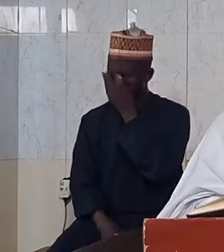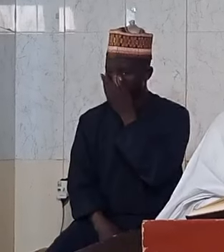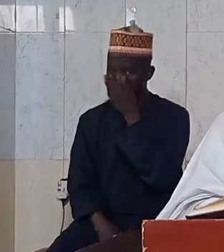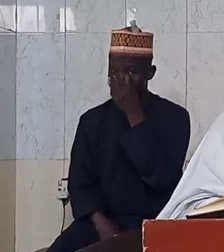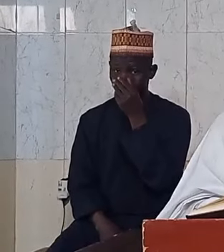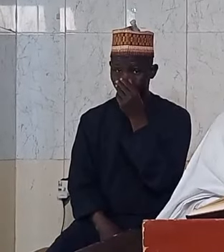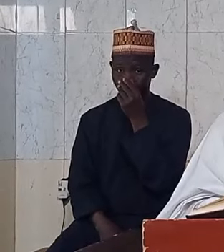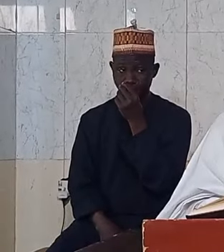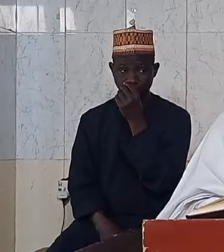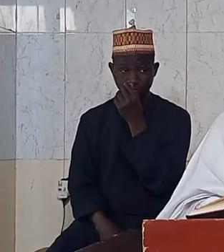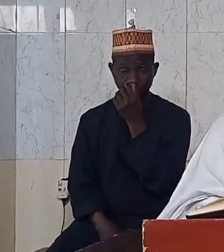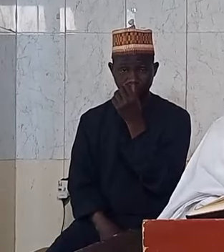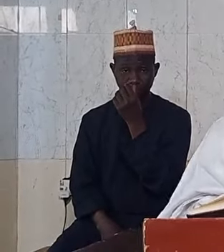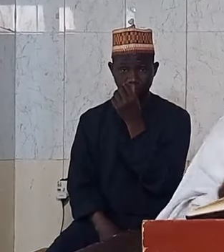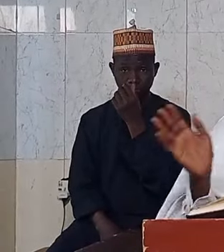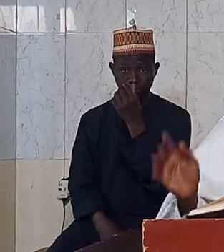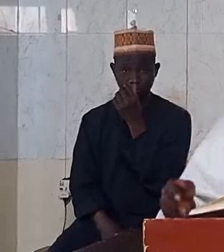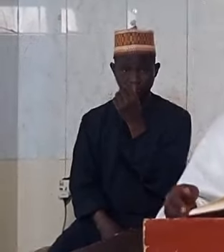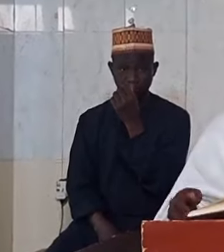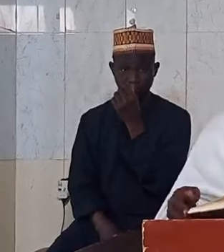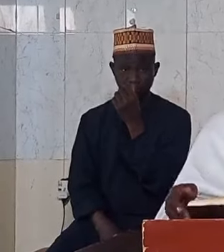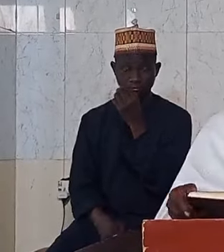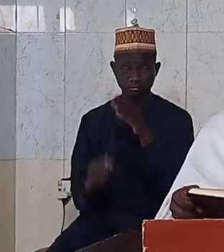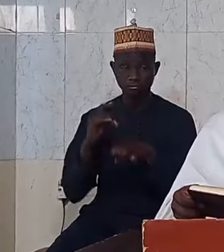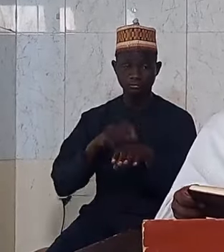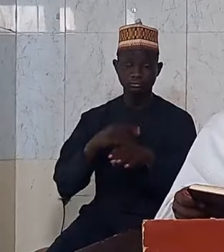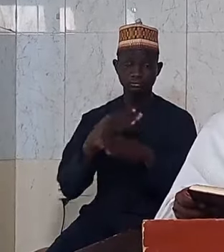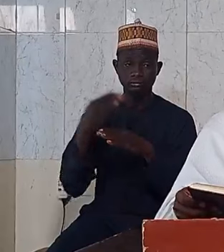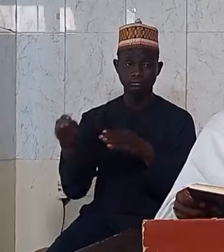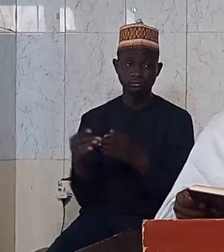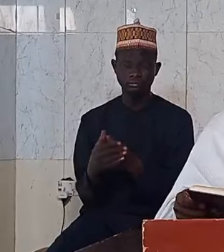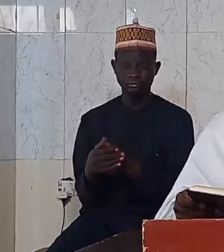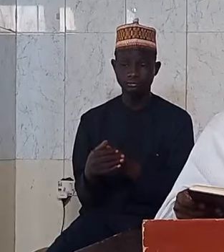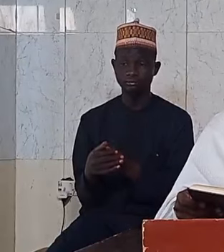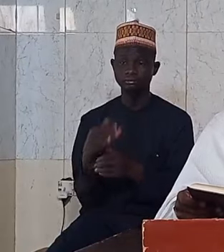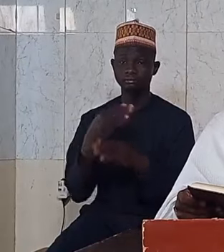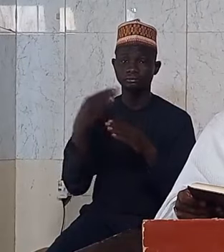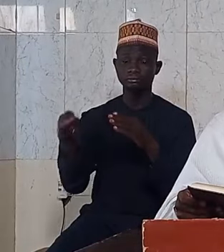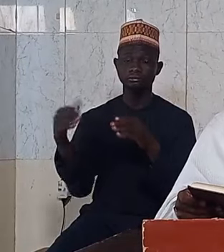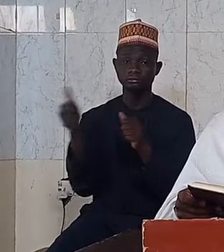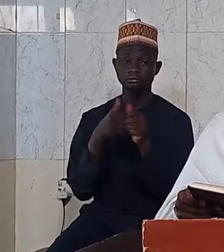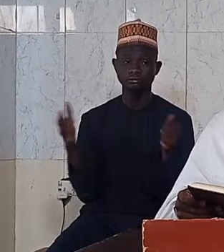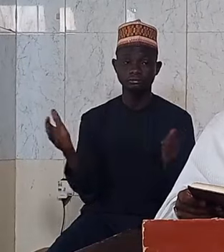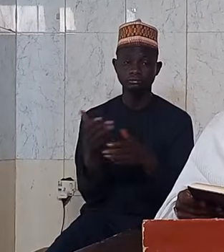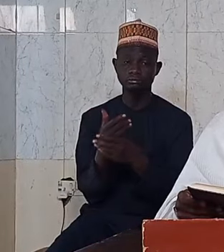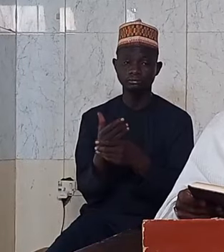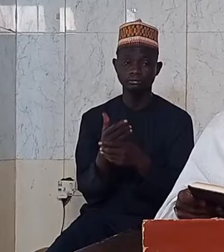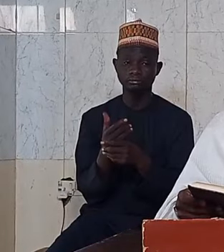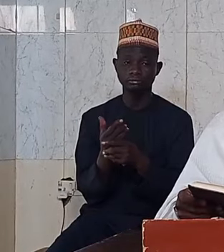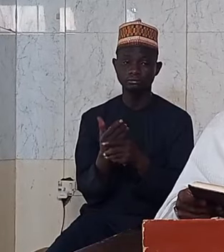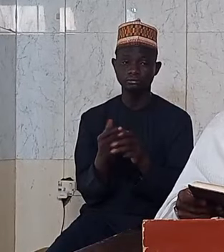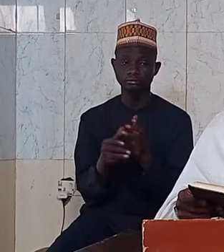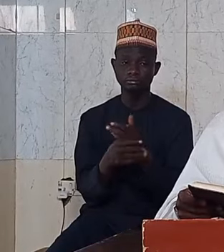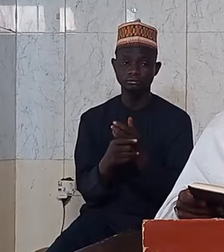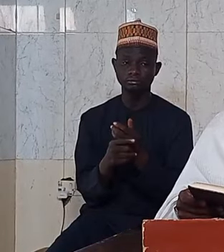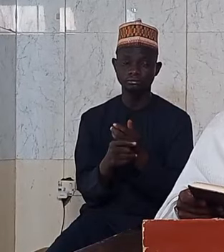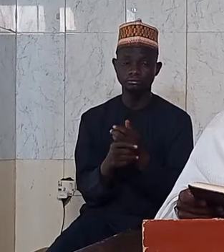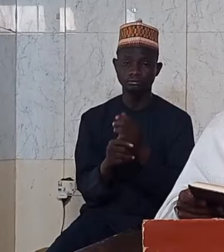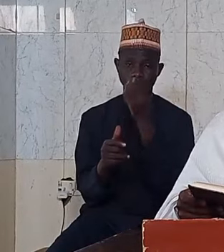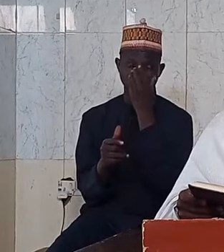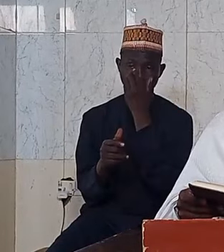na lokacin ya tafi duka to ai da mun kare ko la yaqumu adna shay'in min